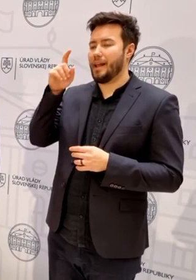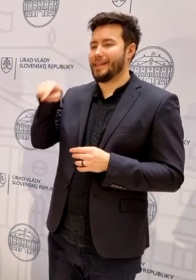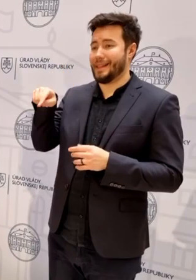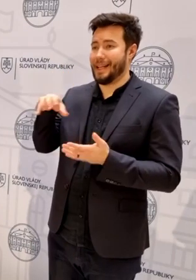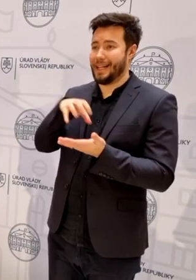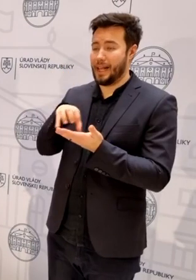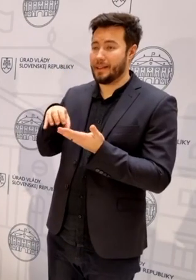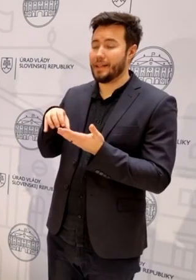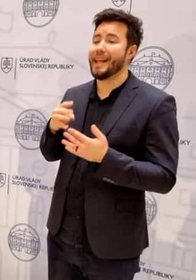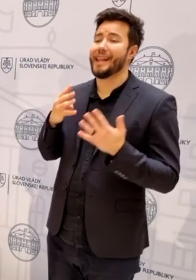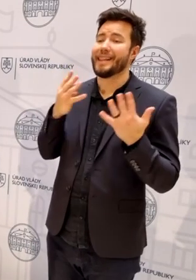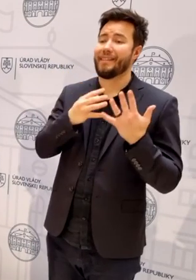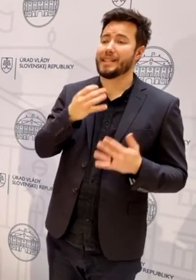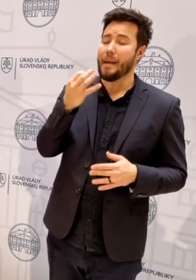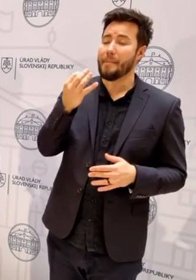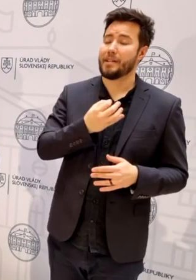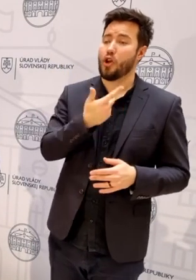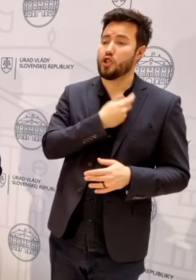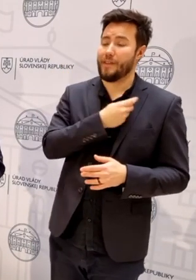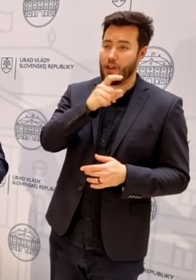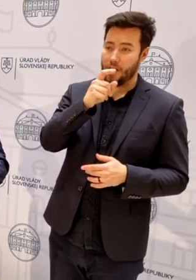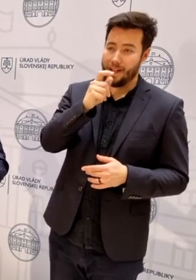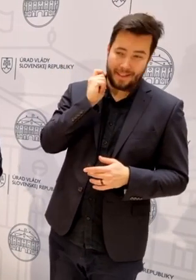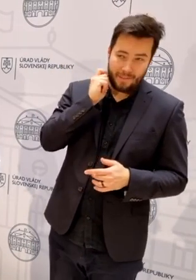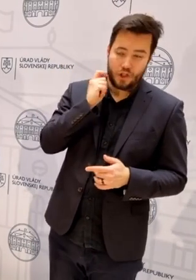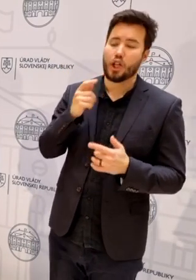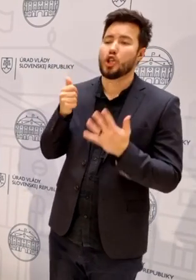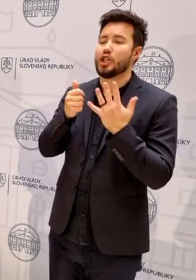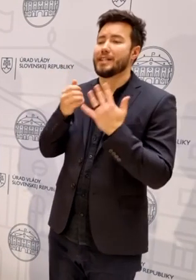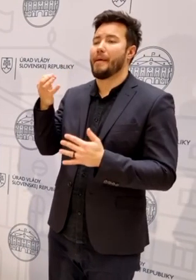90% zaočkovanosť dievčat a 60% chlapcov.